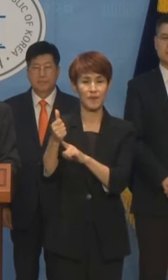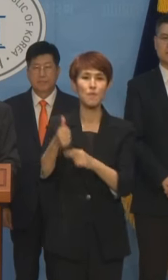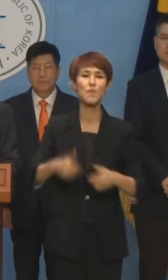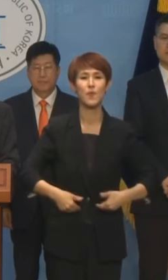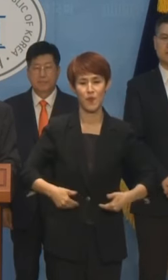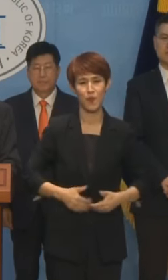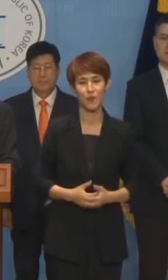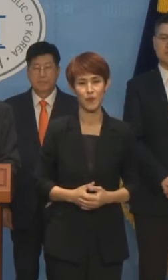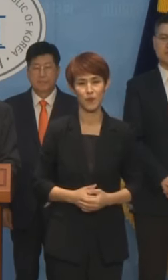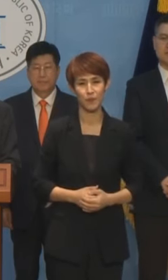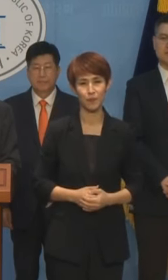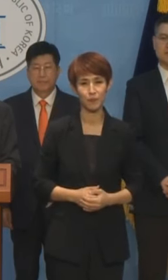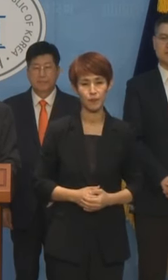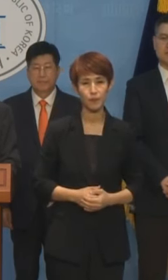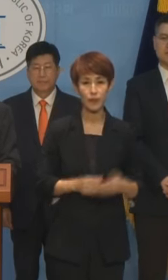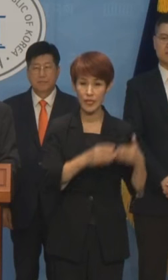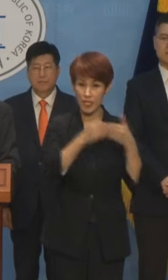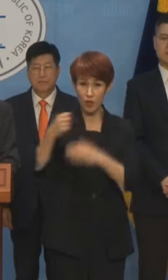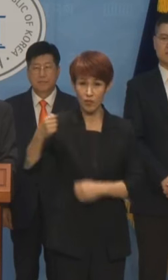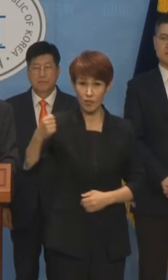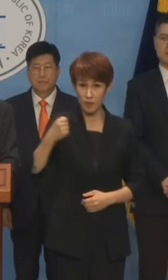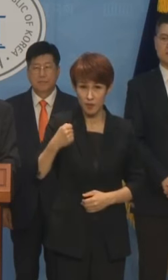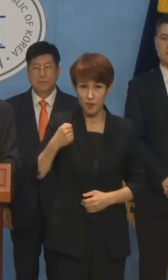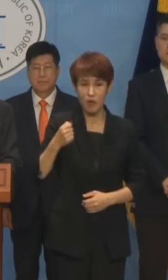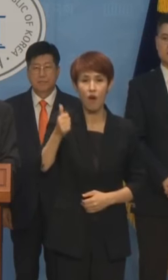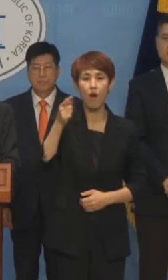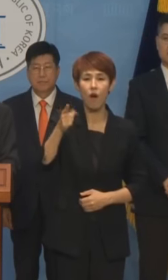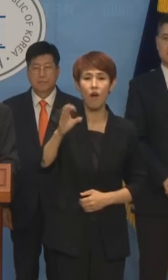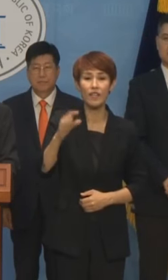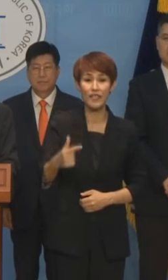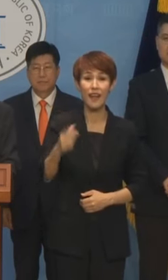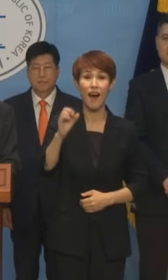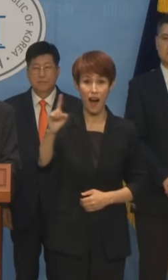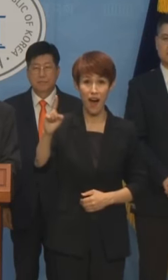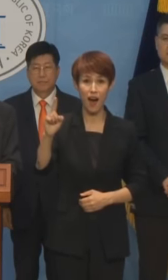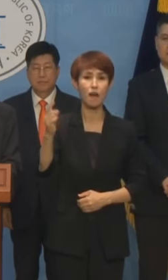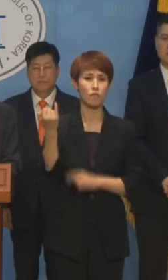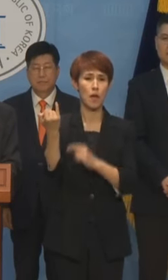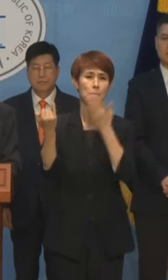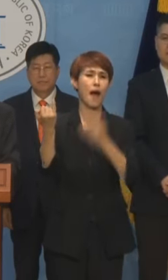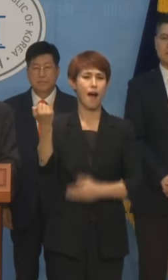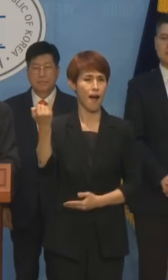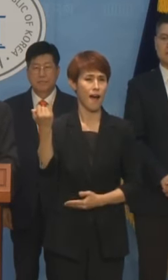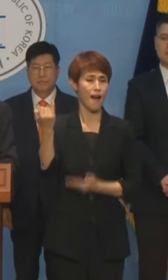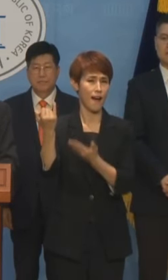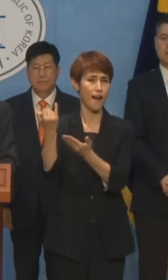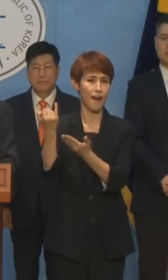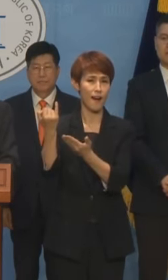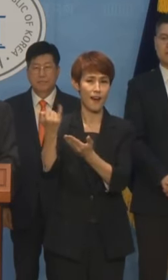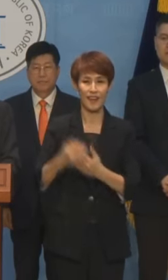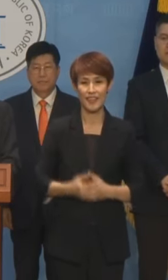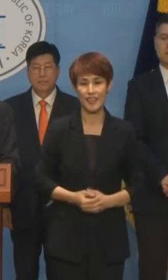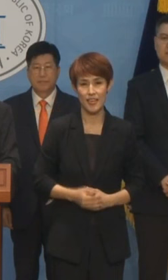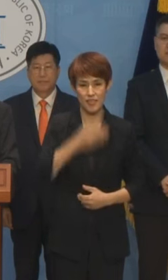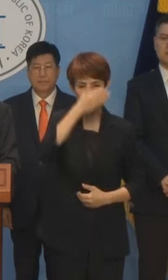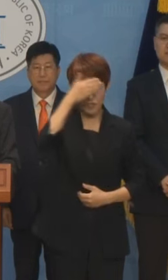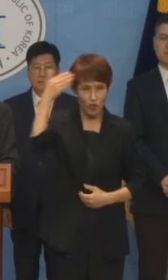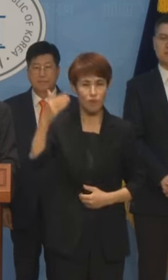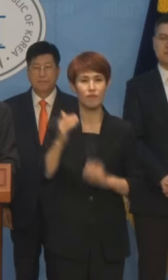필요합니다. 그 리더십은 허은하가 할 수 있을 것 같습니다. 젊은